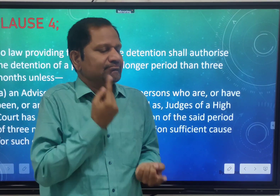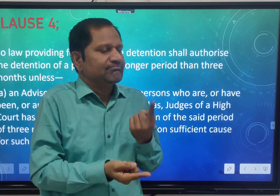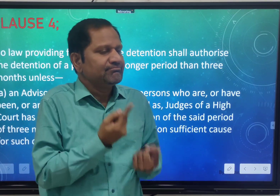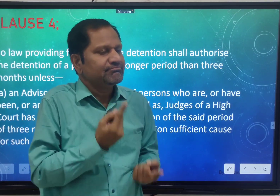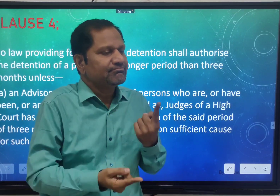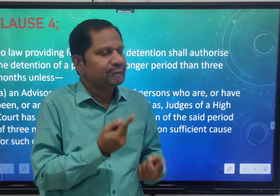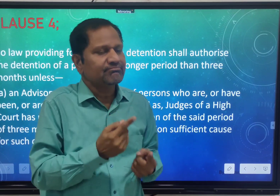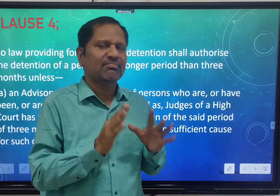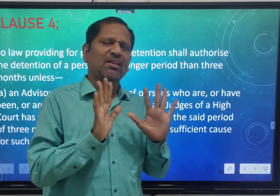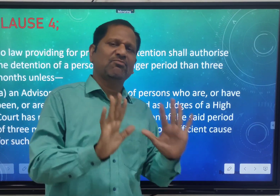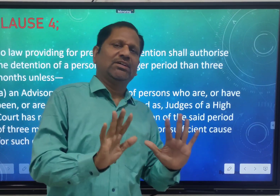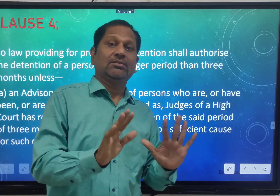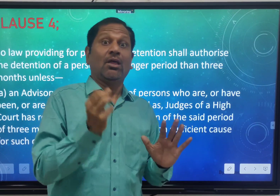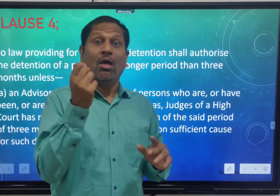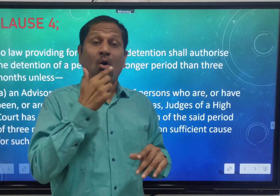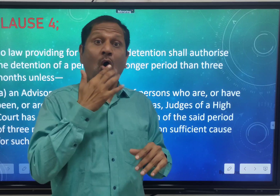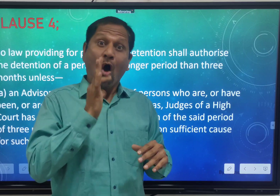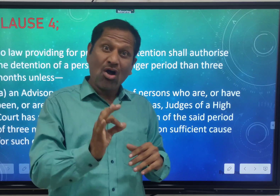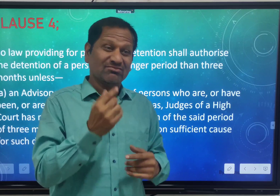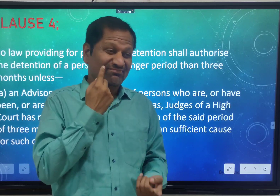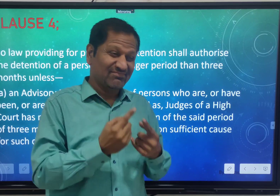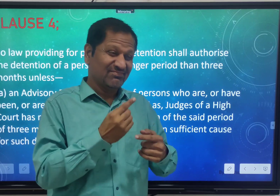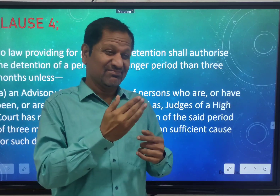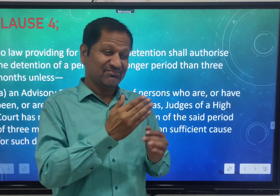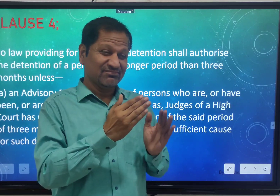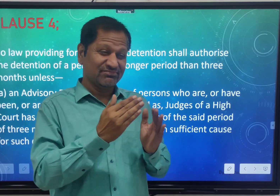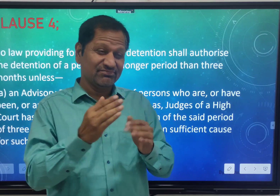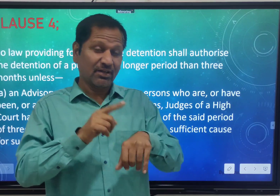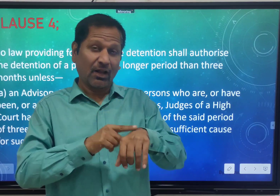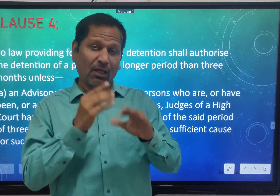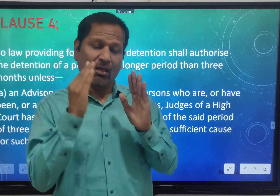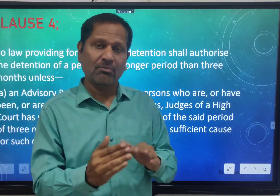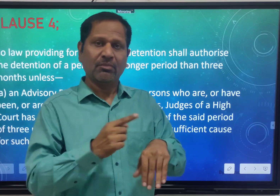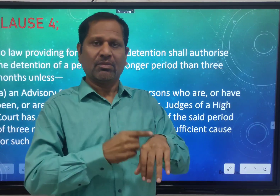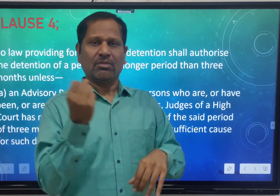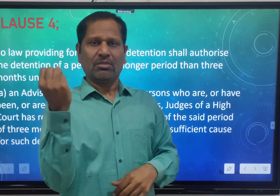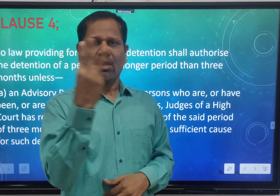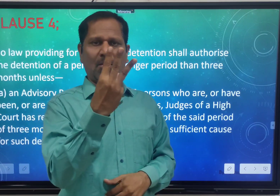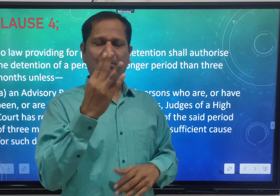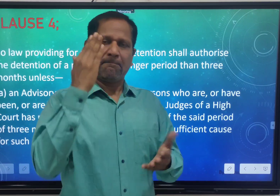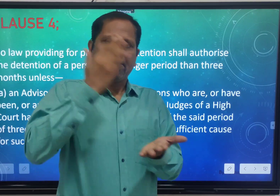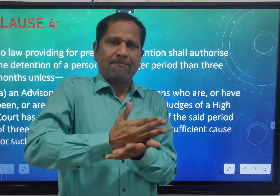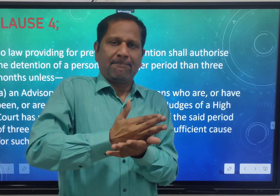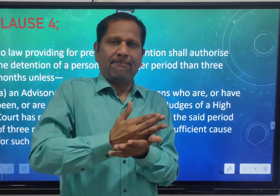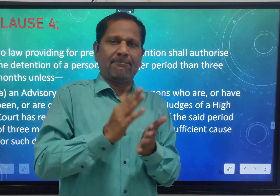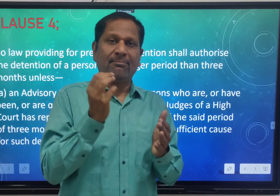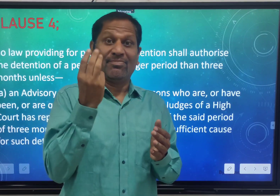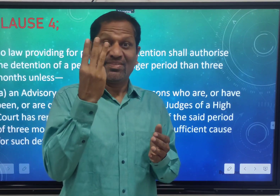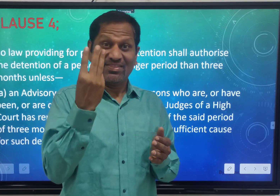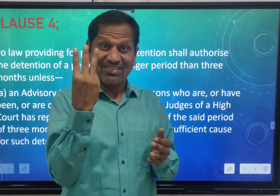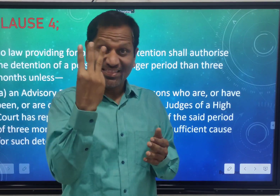समय सीमा बढ़वानी होगी। एडवाइजरी बोर्ड जो कि हाई कोर्ट के जो जज होते हैं, उस रैंक के ऑफिसर होते